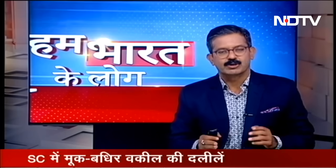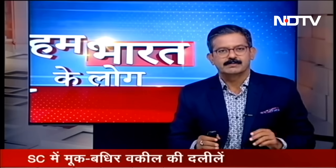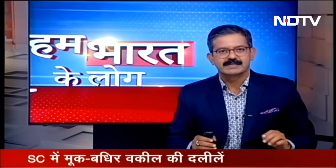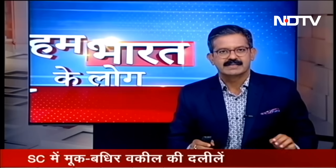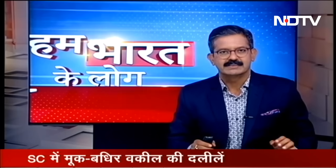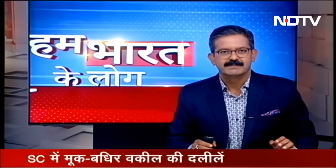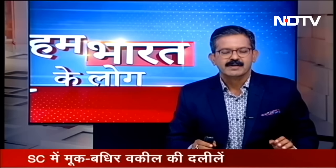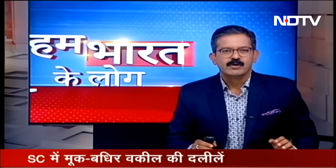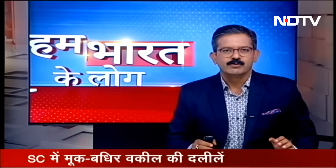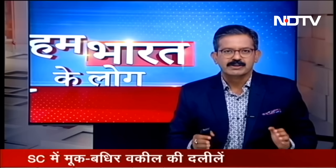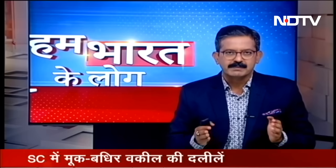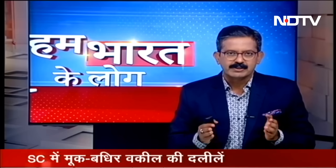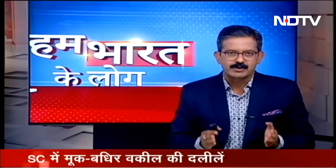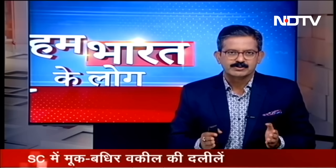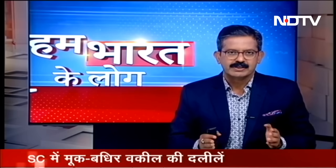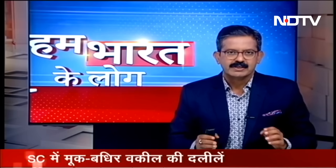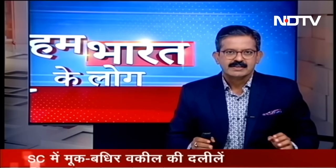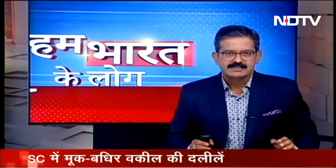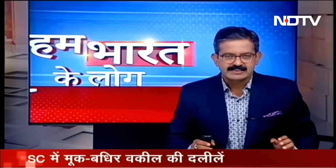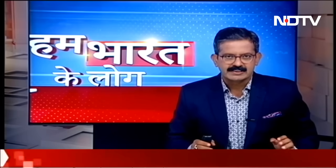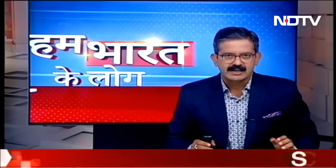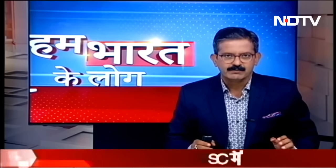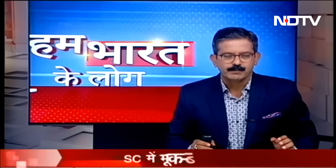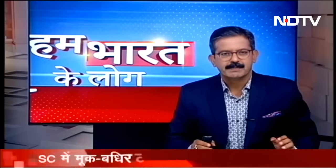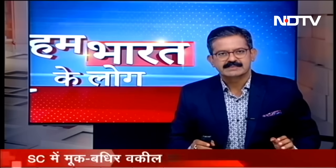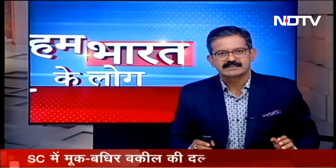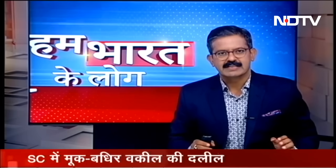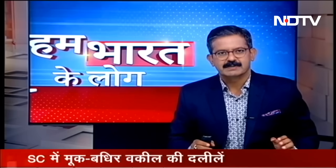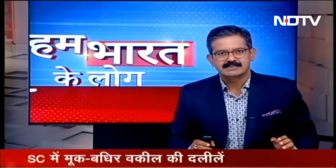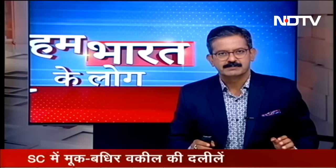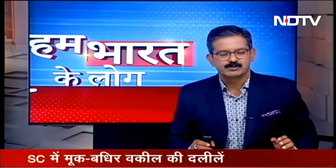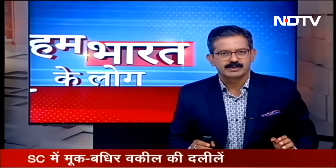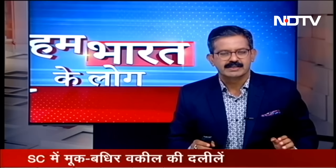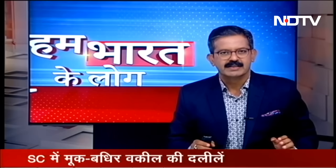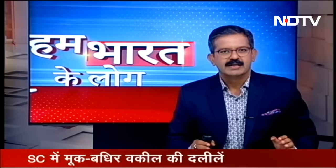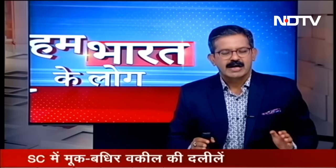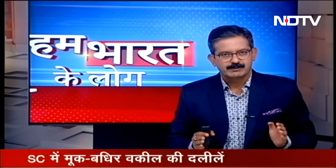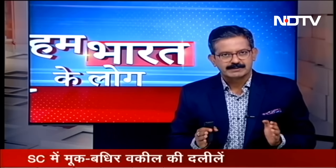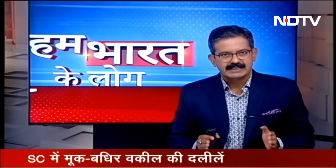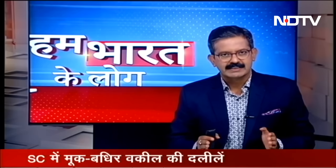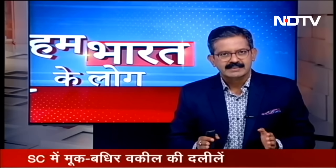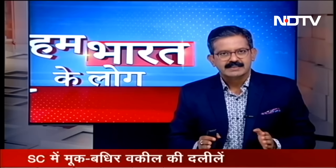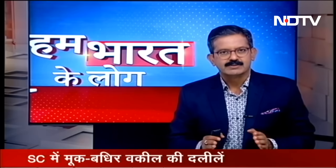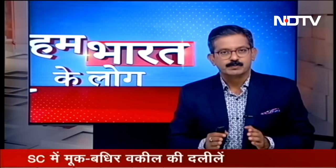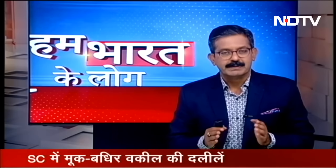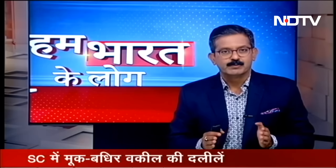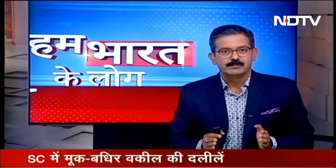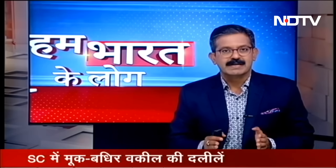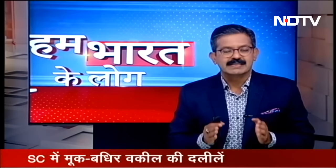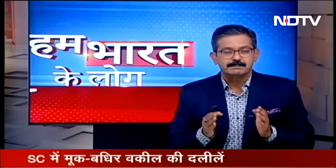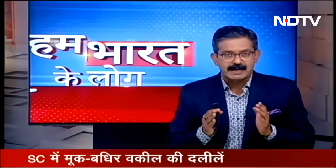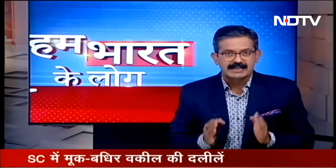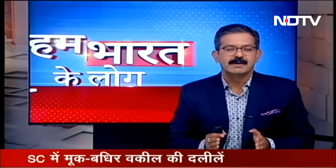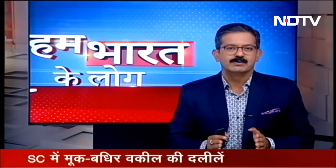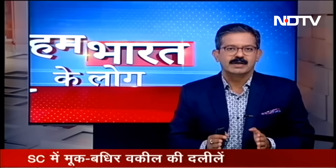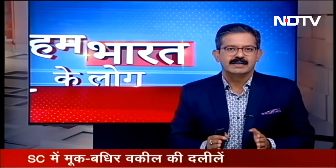अनुवादक सौरभ हमारे साथ हैं और उनकी मेंटोर जो हैं संचिता, वो भी हमारे साथ खास बातचीत में जुड़ रही हैं। आपको बता दें कि सुप्रीम कोर्ट में